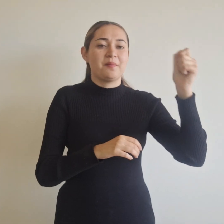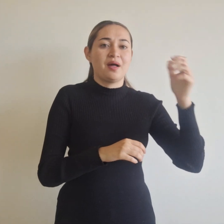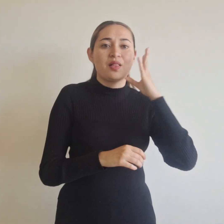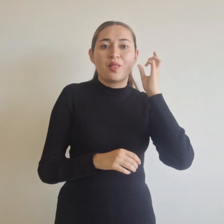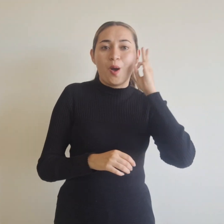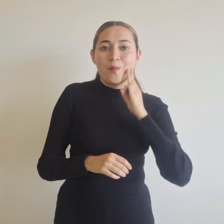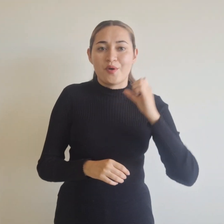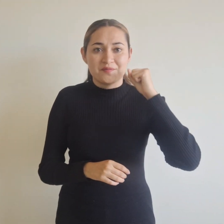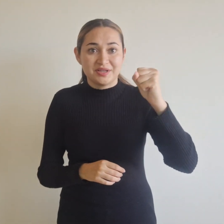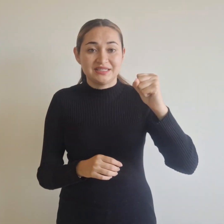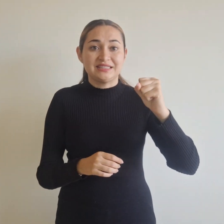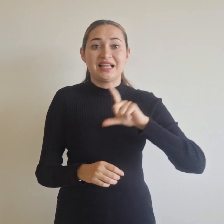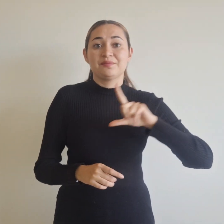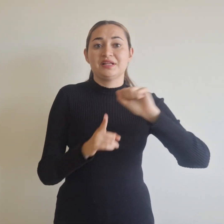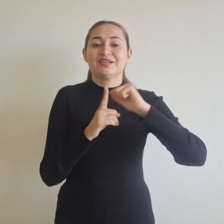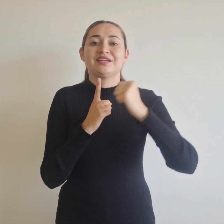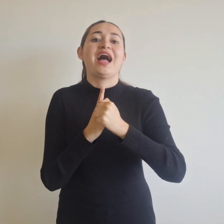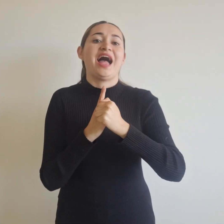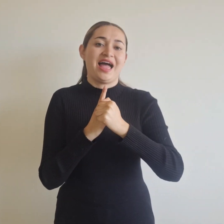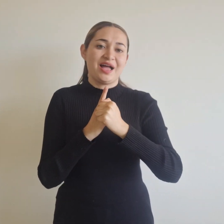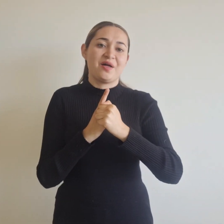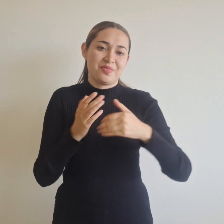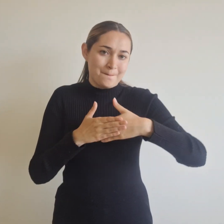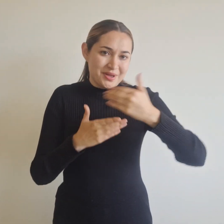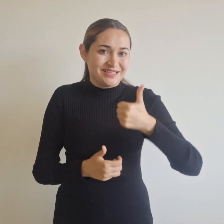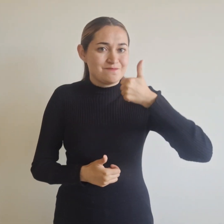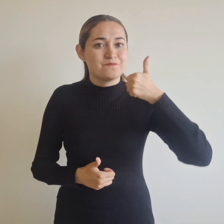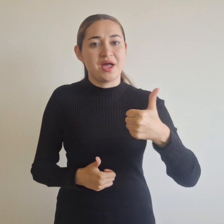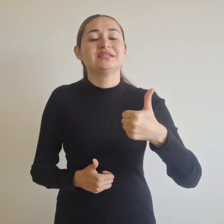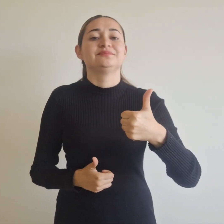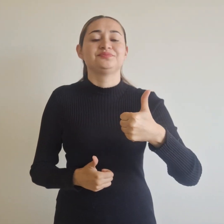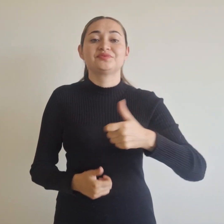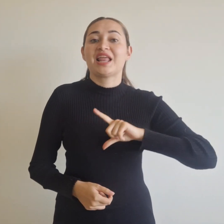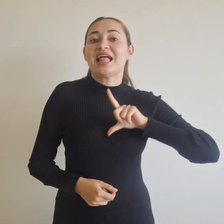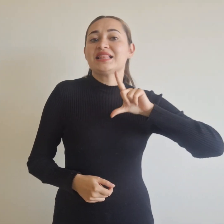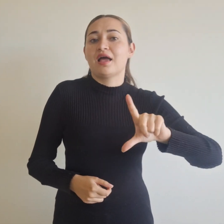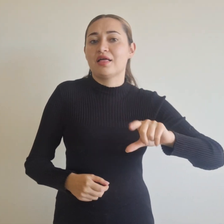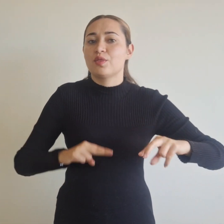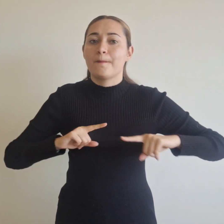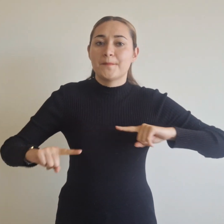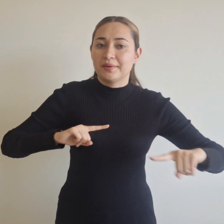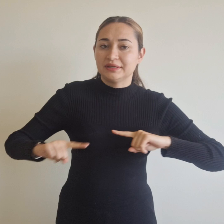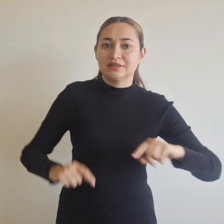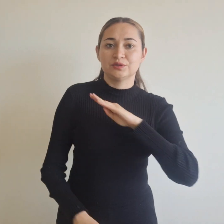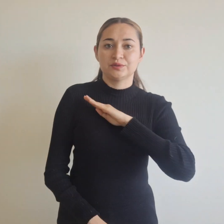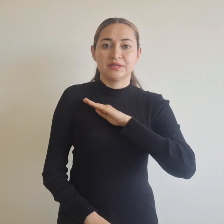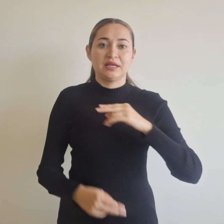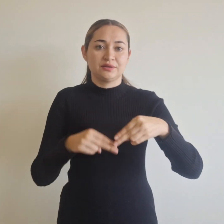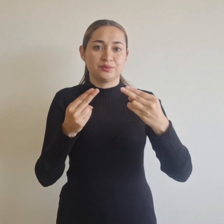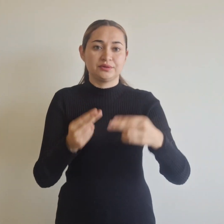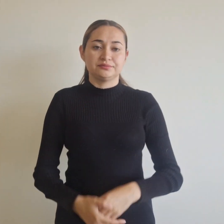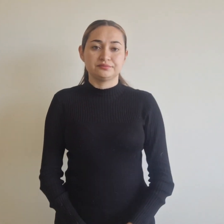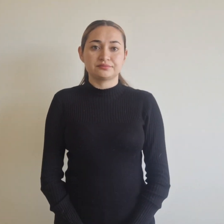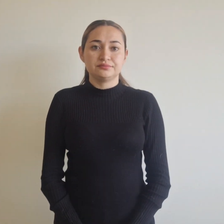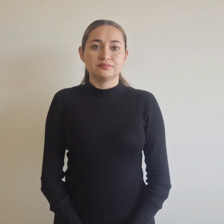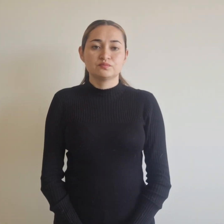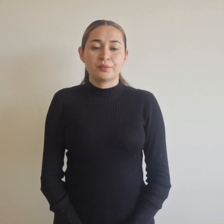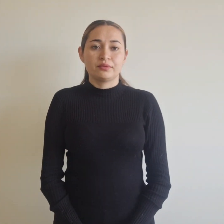quieren comenzar bien el año liderando la administración de la ciudad de Tunja. De igual manera asistirá a